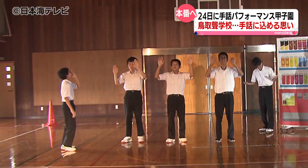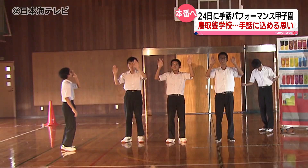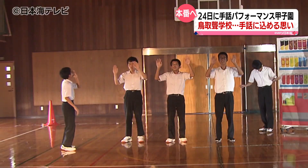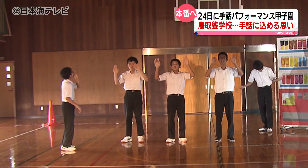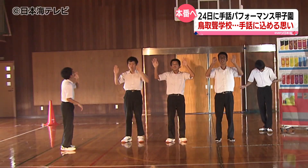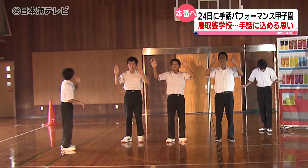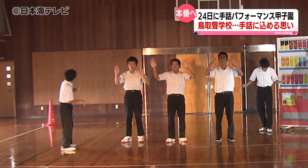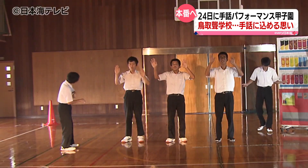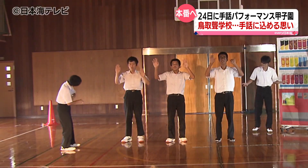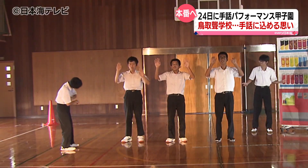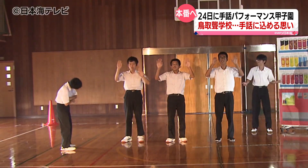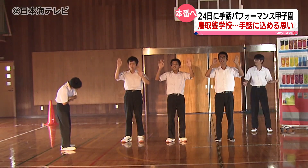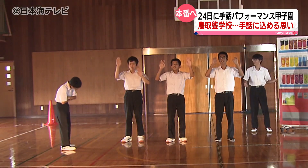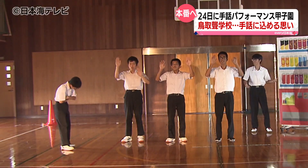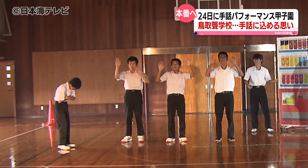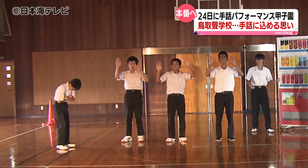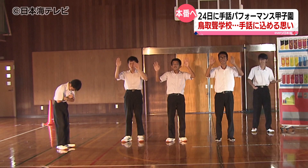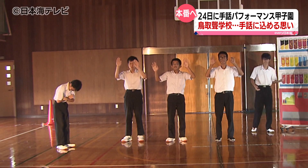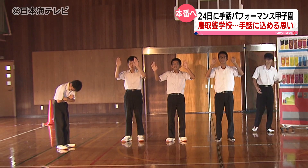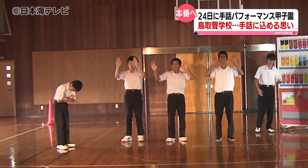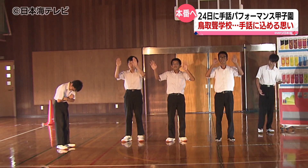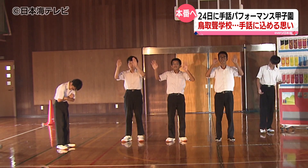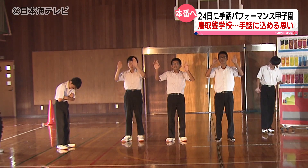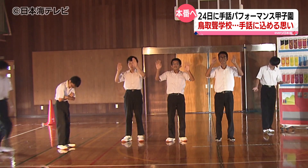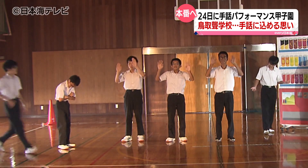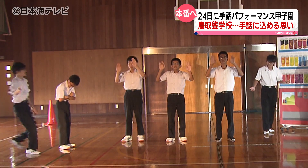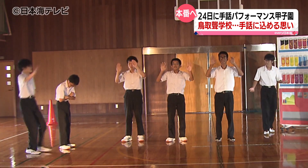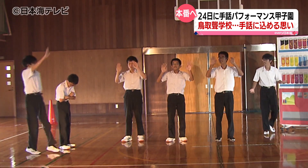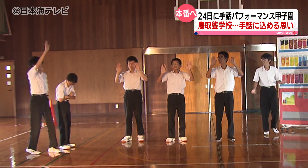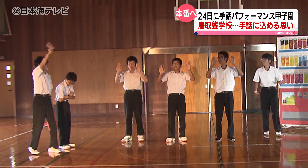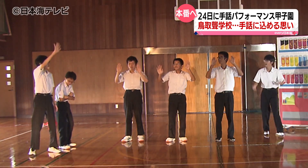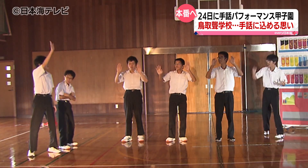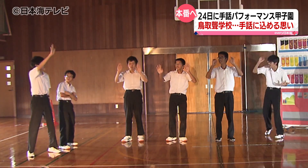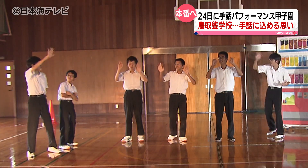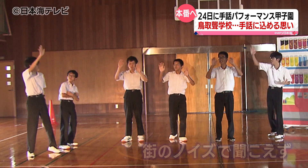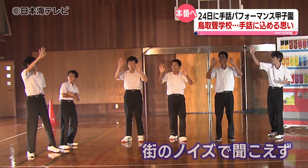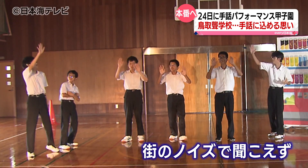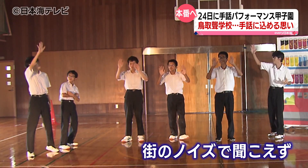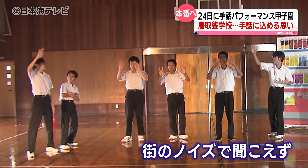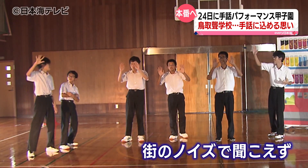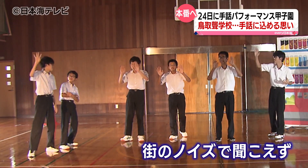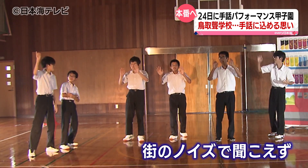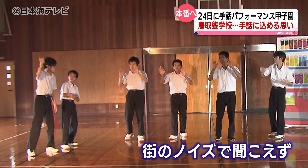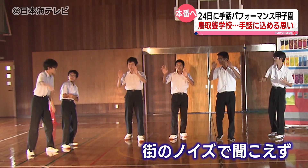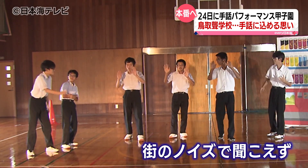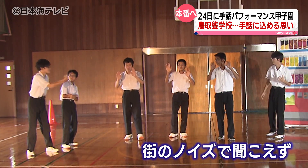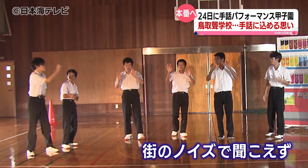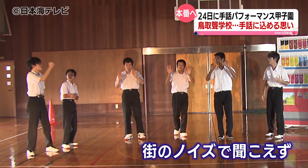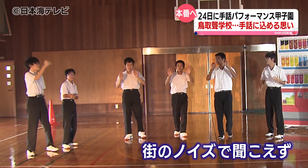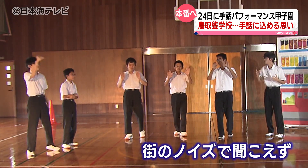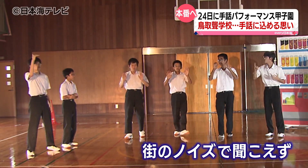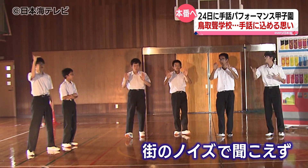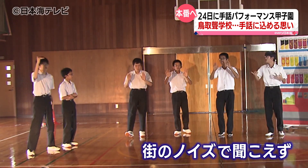遠くにいる人にコーラを買ってほしいと叫んでいますが、街のノイズで聞こえません